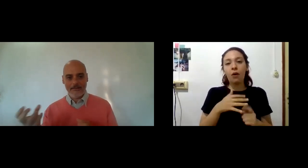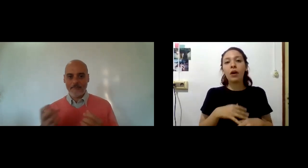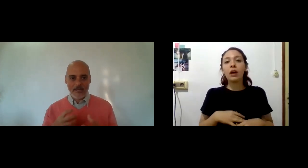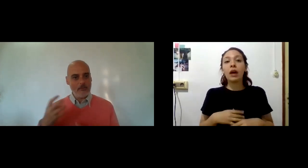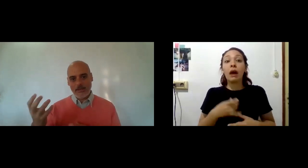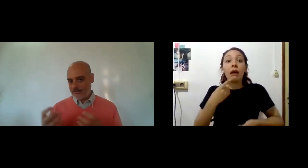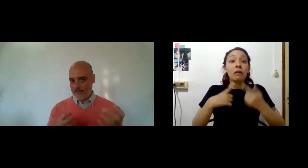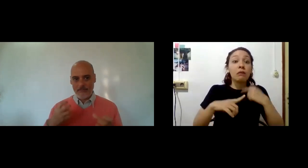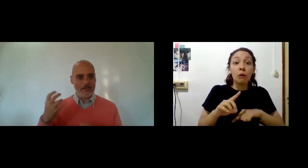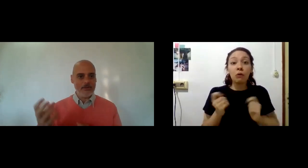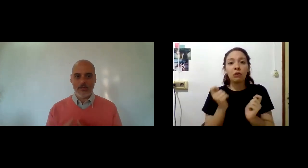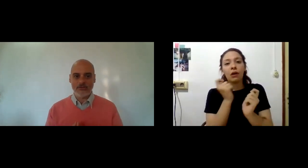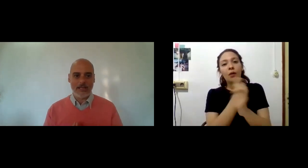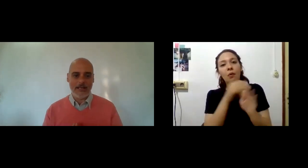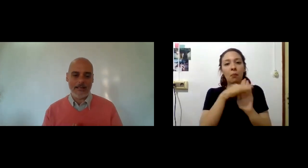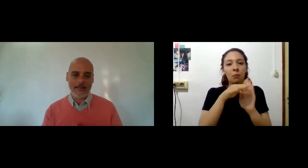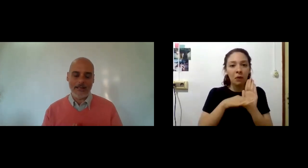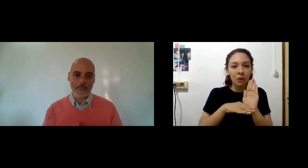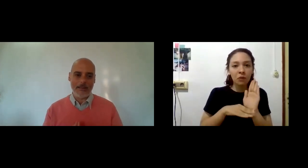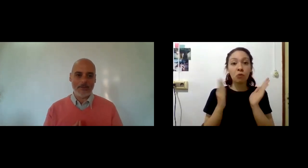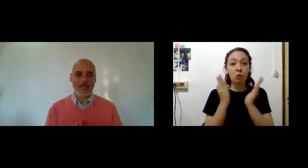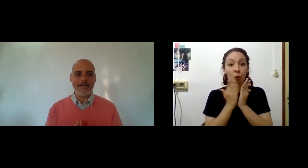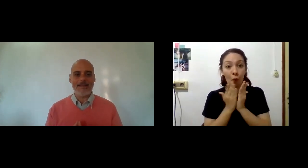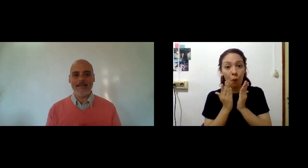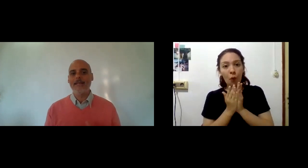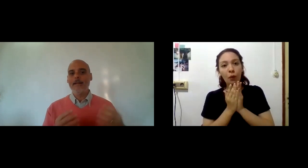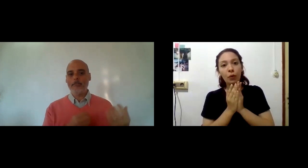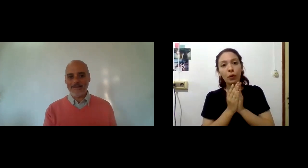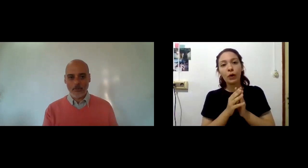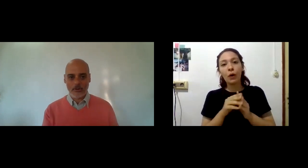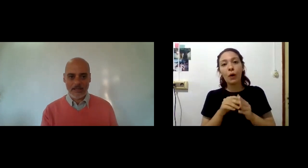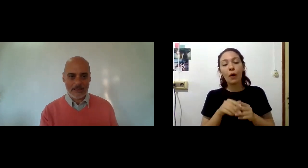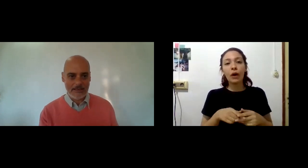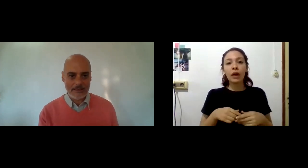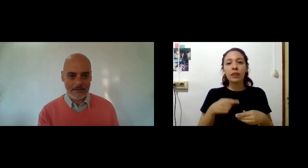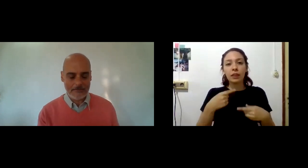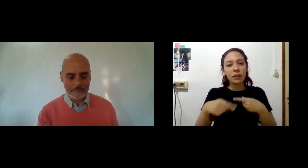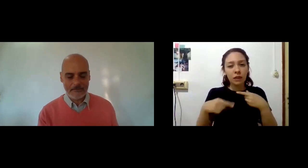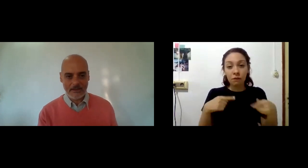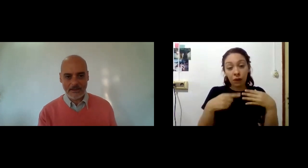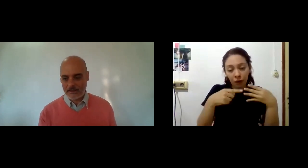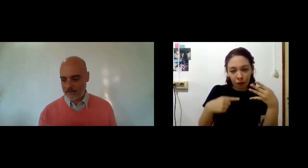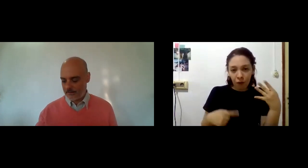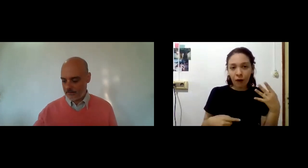y algunos elementos vinculados a la propuesta de materias pasan por el